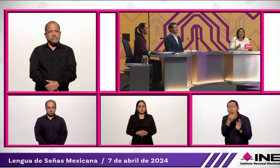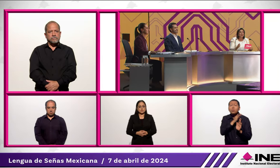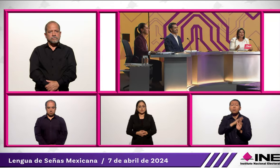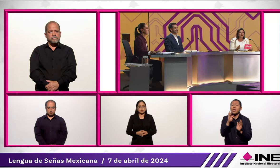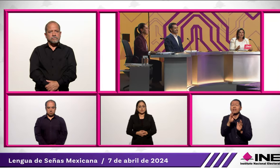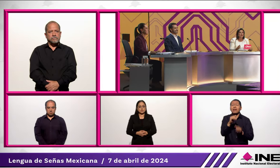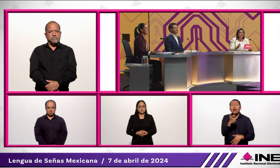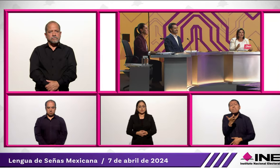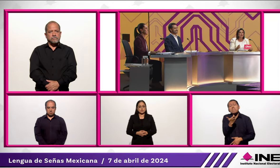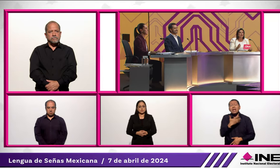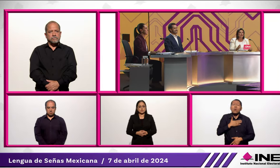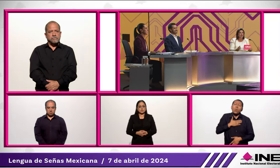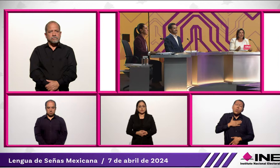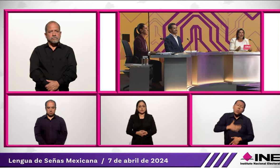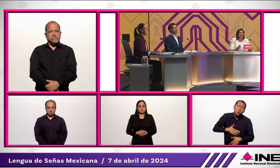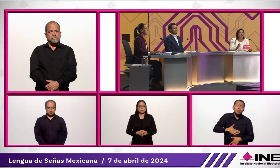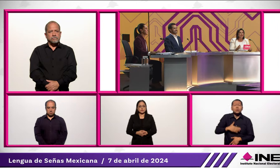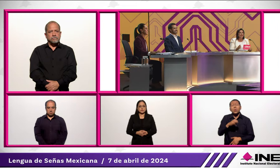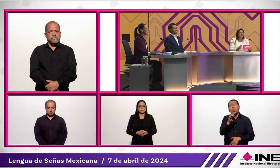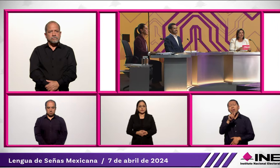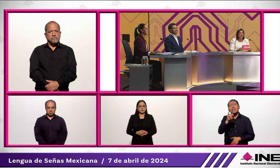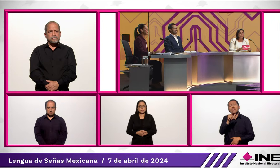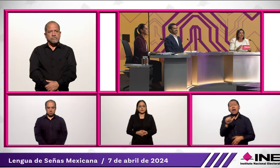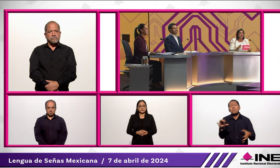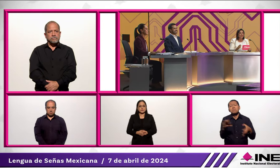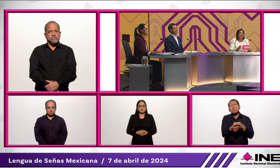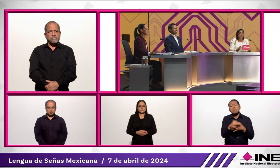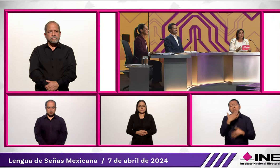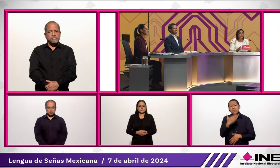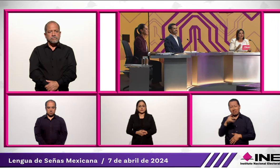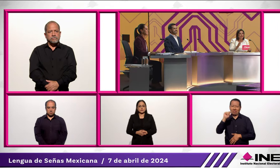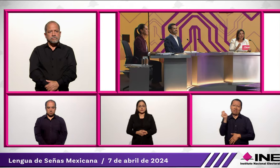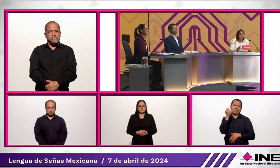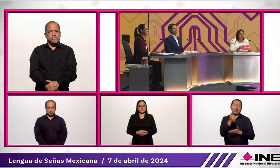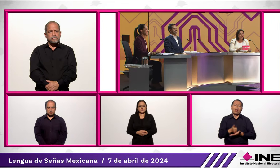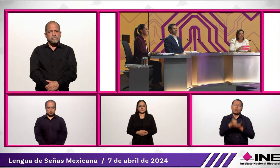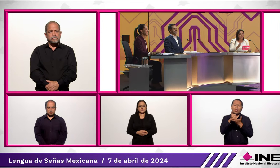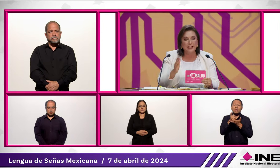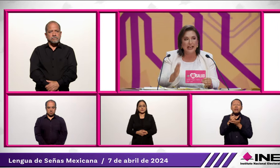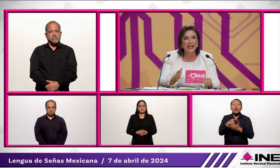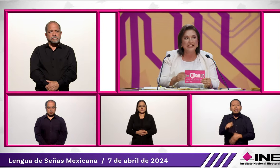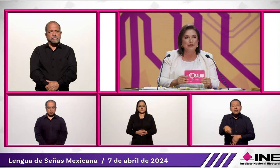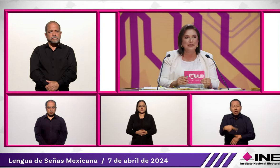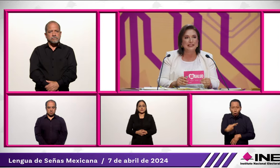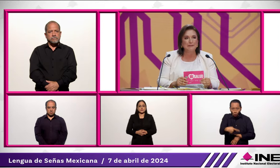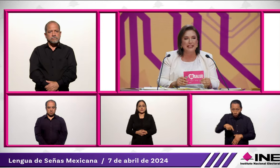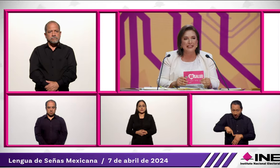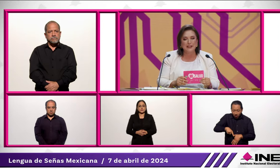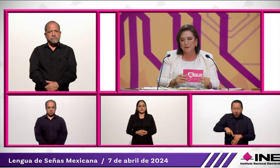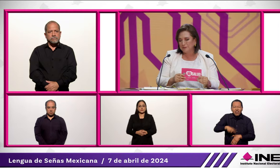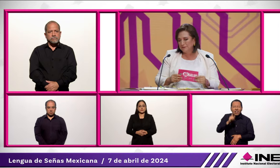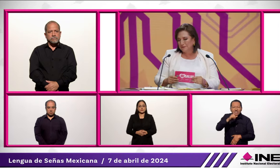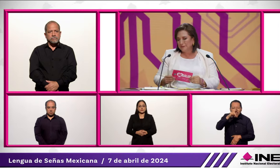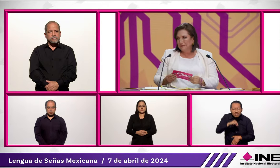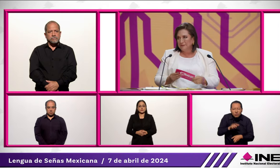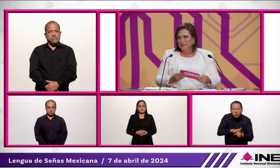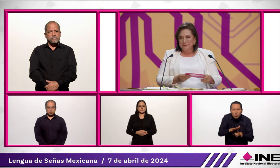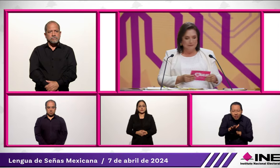tiene por qué ser todo corrupción si usamos tecnología. Lo que le ha hecho falta a este gobierno es el uso de la tecnología, y yo a ese tema le